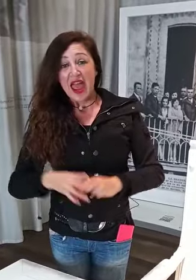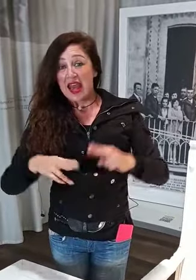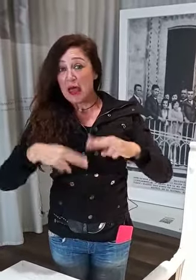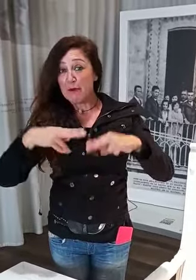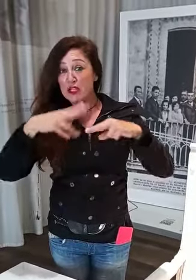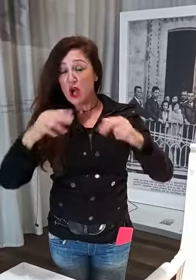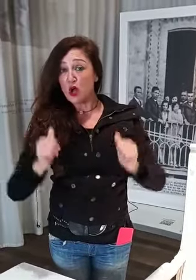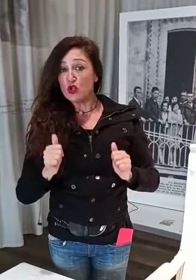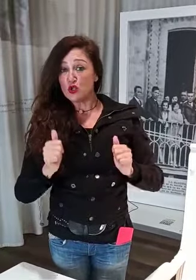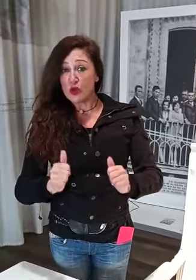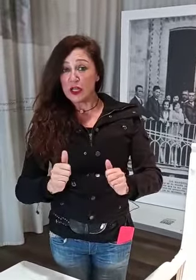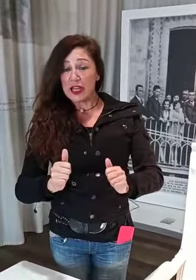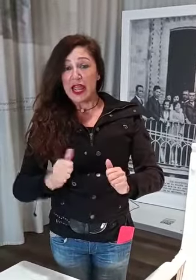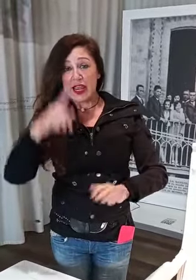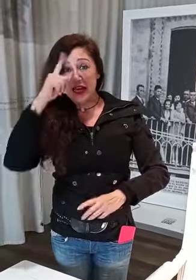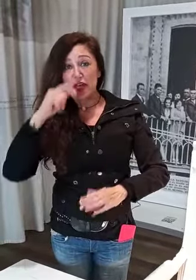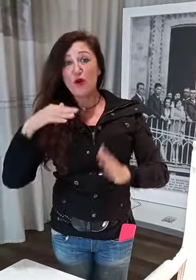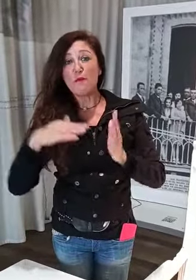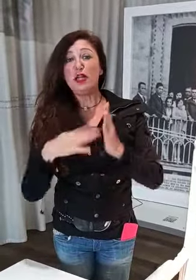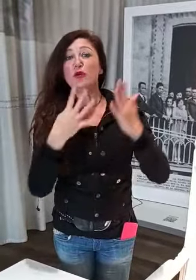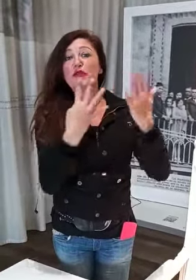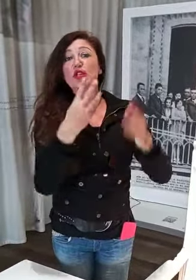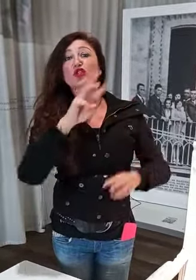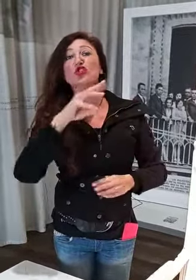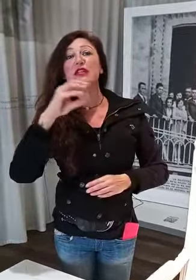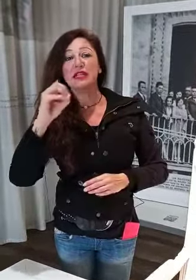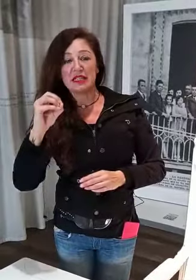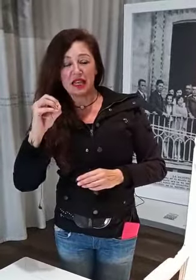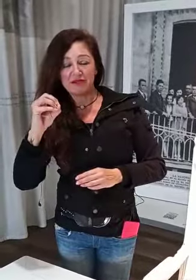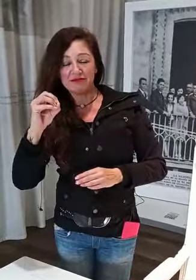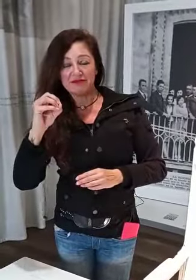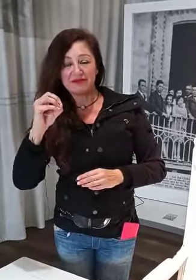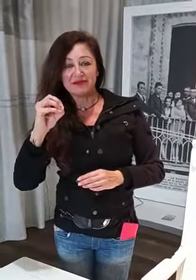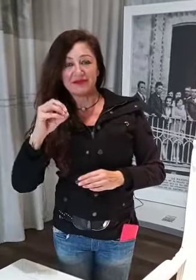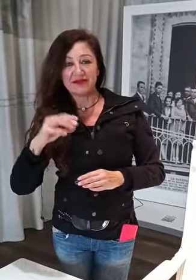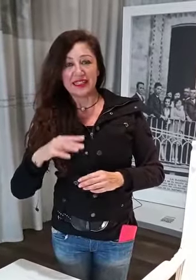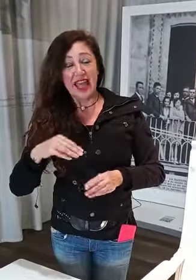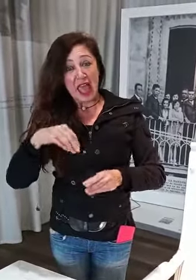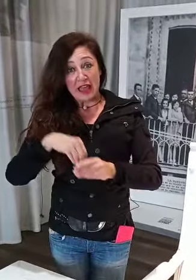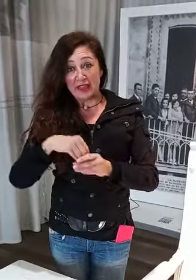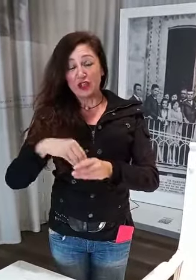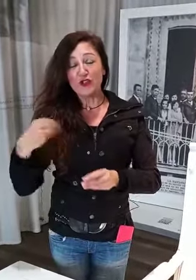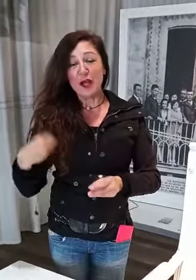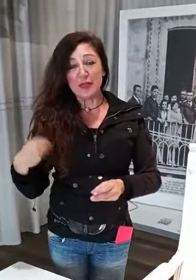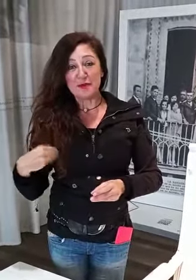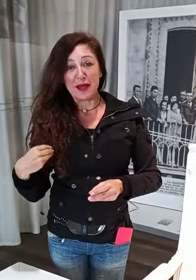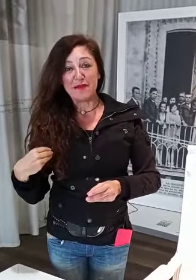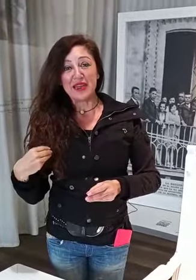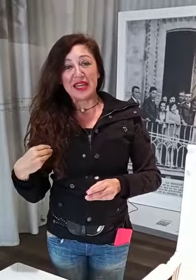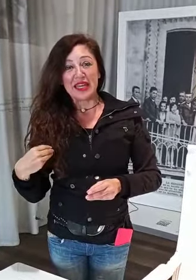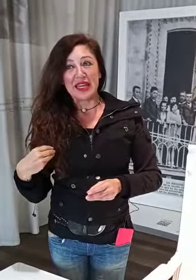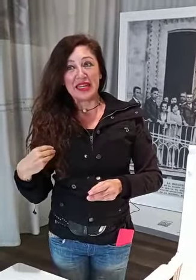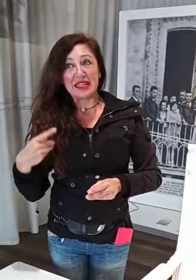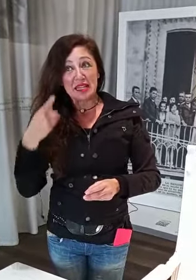La empezó a construir en el año 1930. Dentro de la misma se